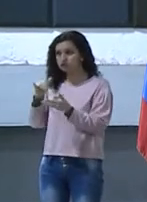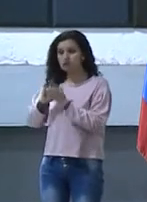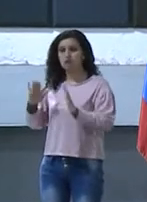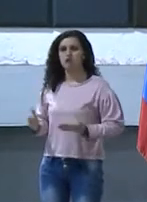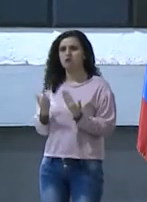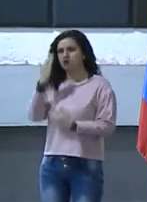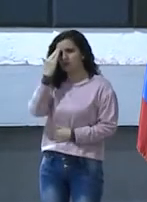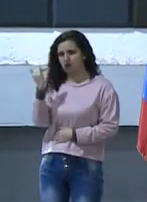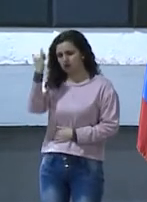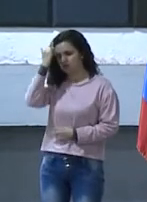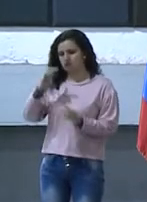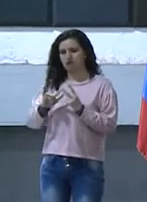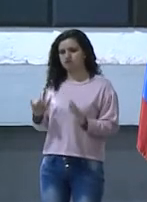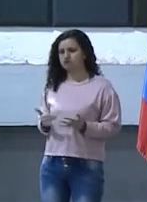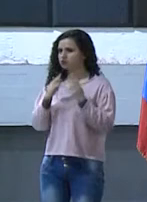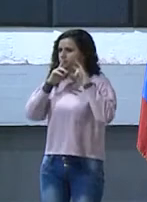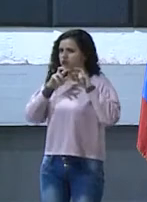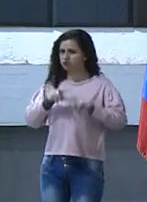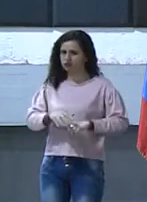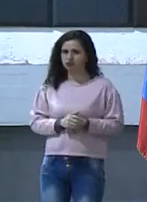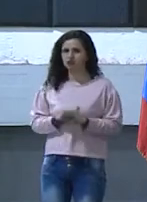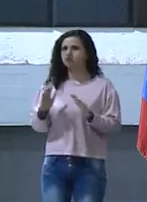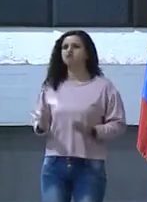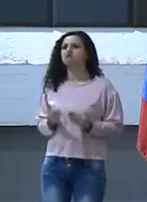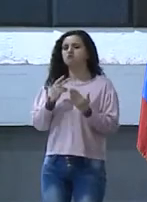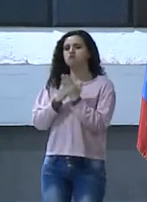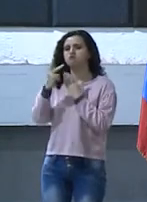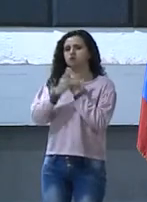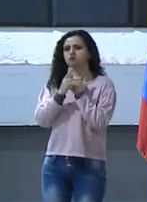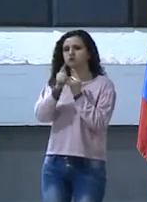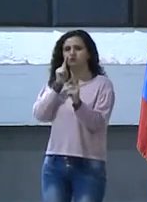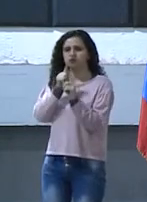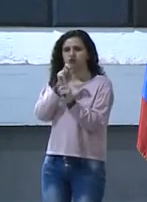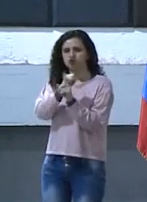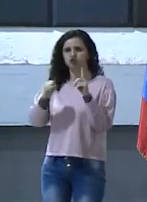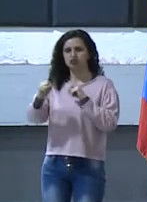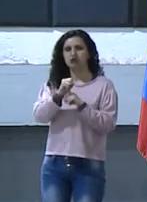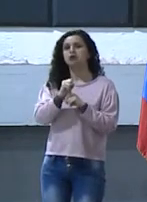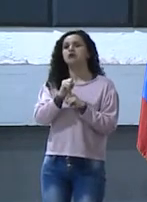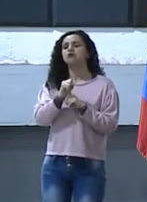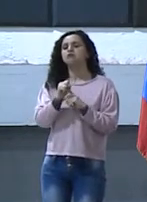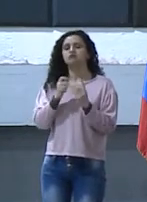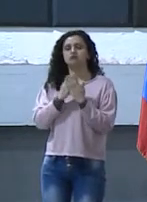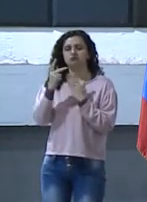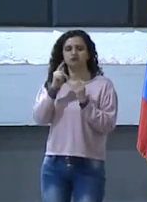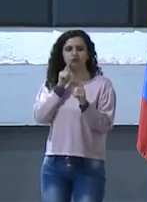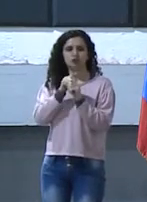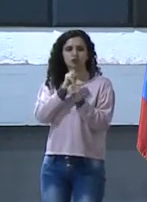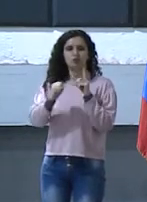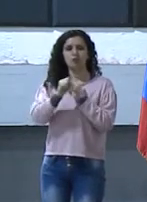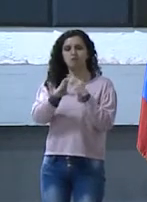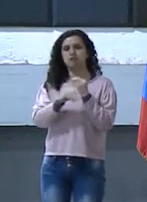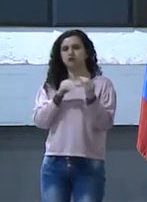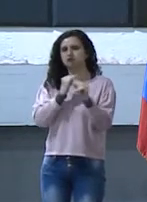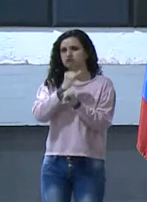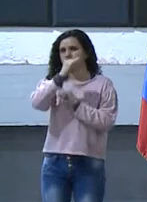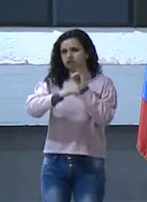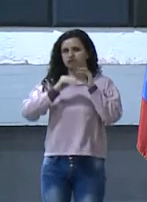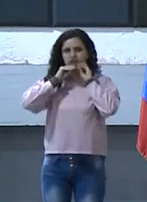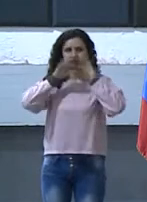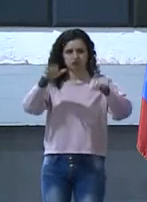en la investigación en la proyección social y en la internacionalización hablan por sí mismas